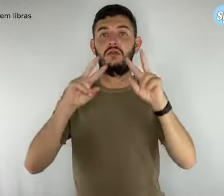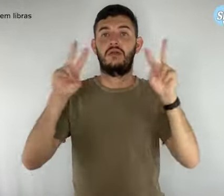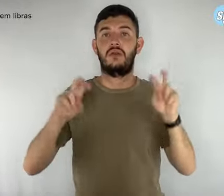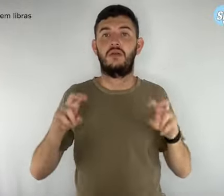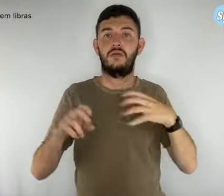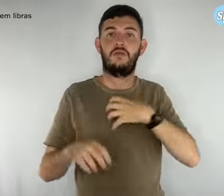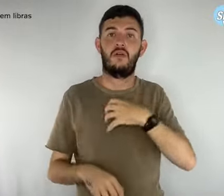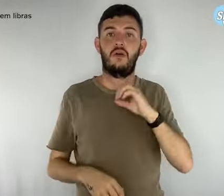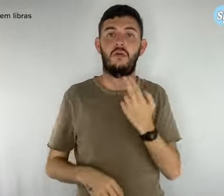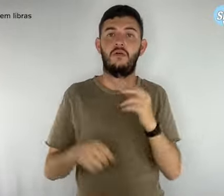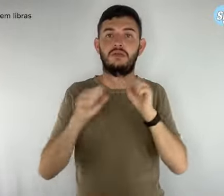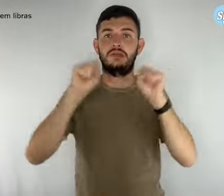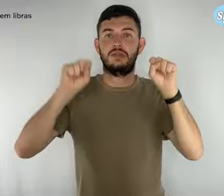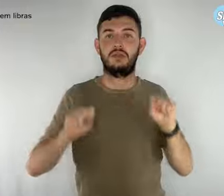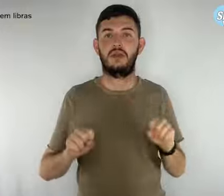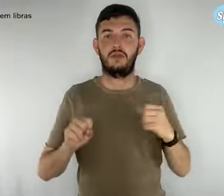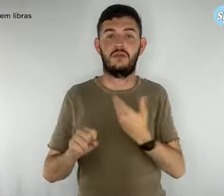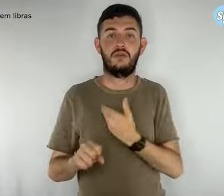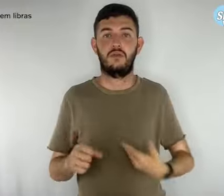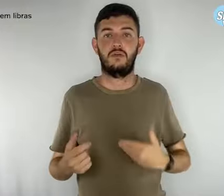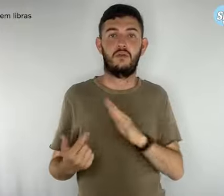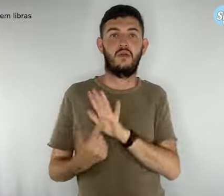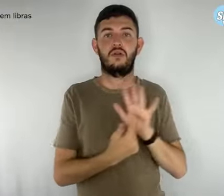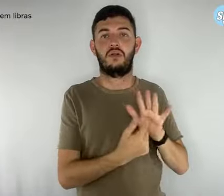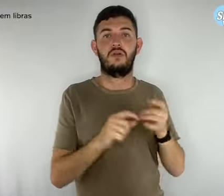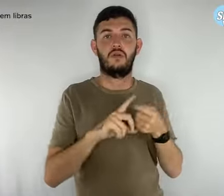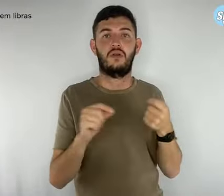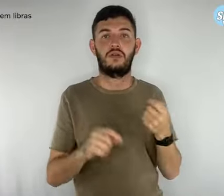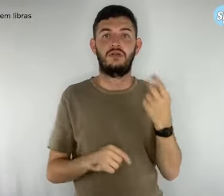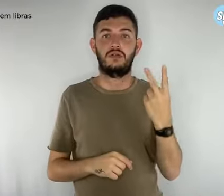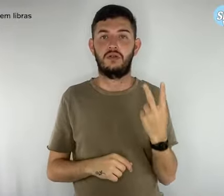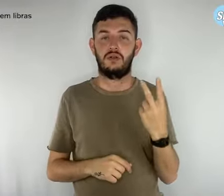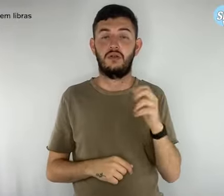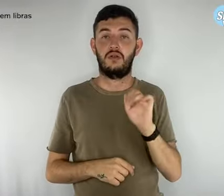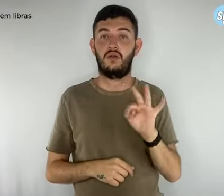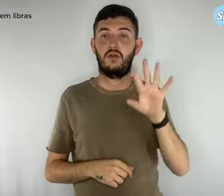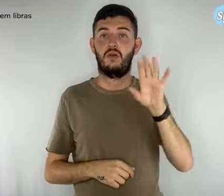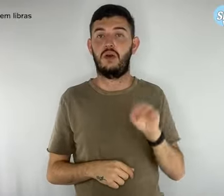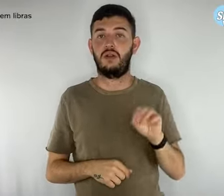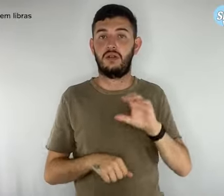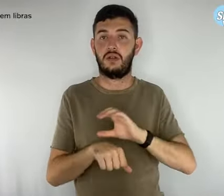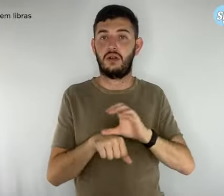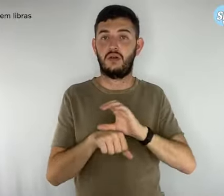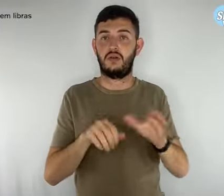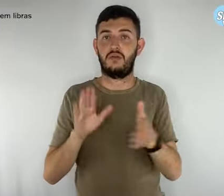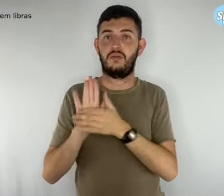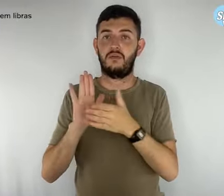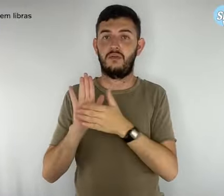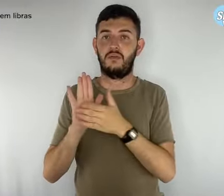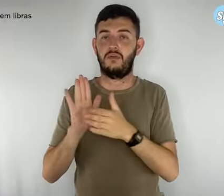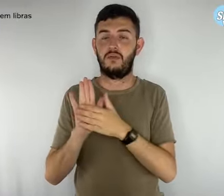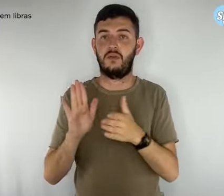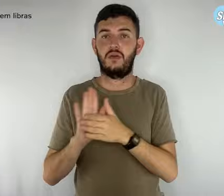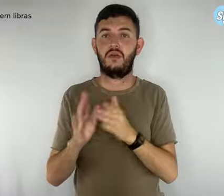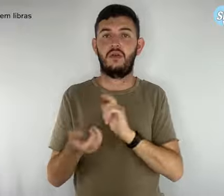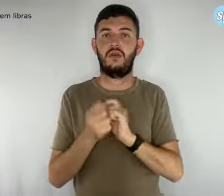governo, determinado pelo artigo 2º do Ato das Disposições Constitucionais Transitórias